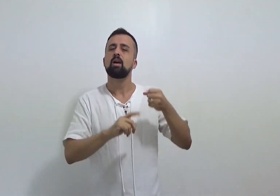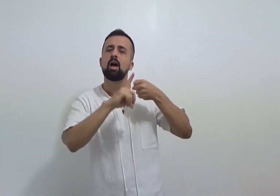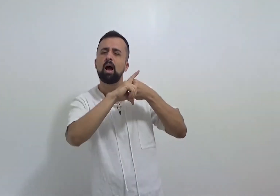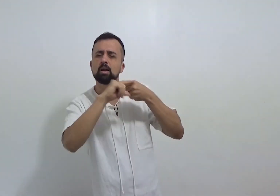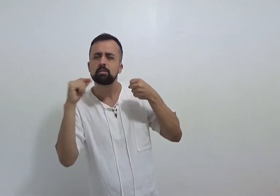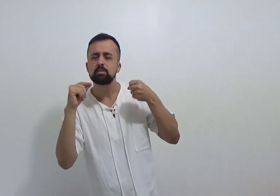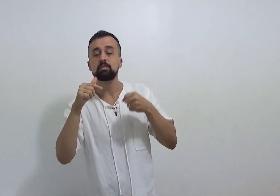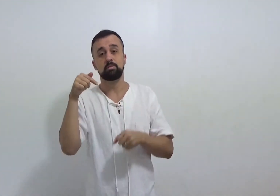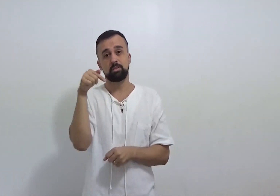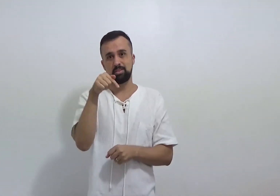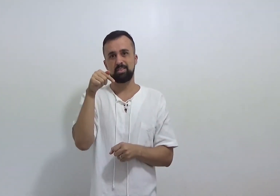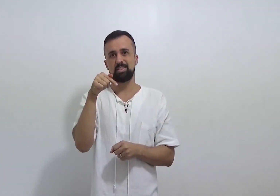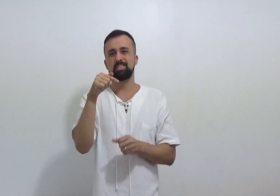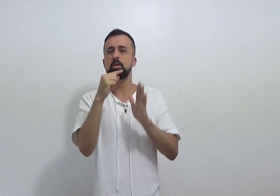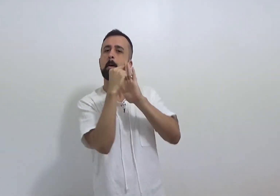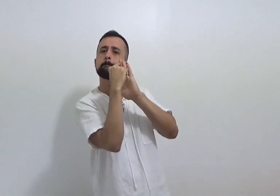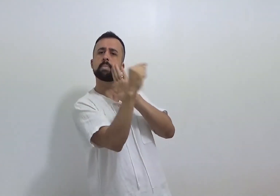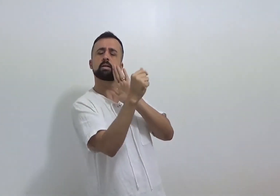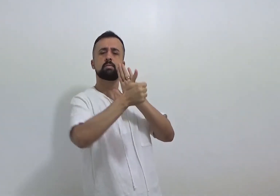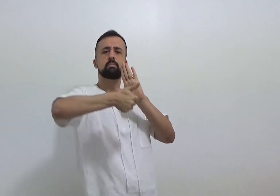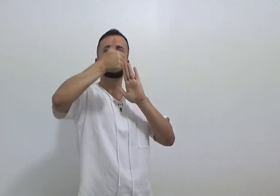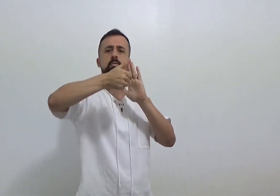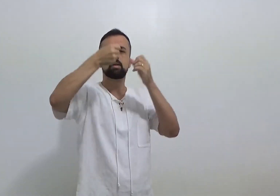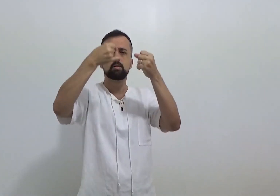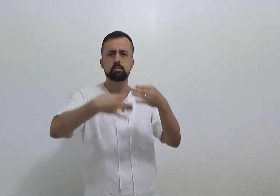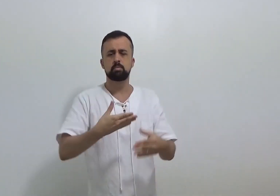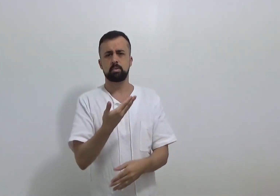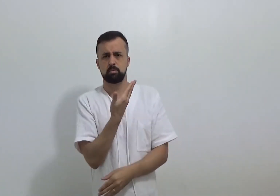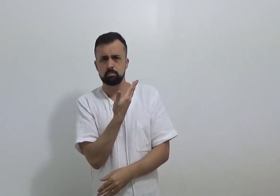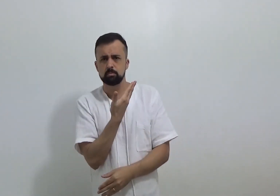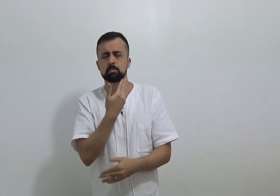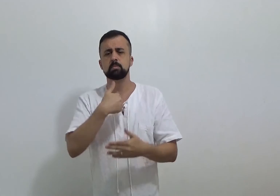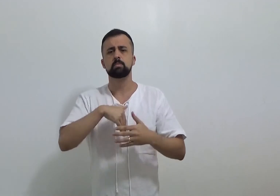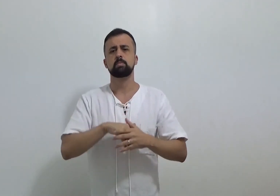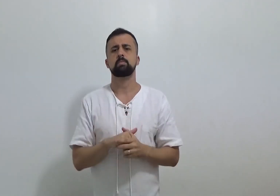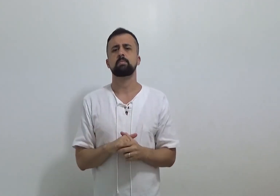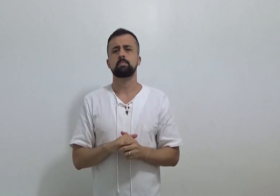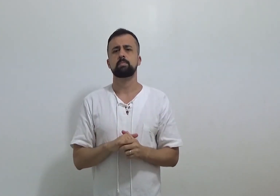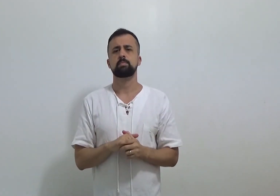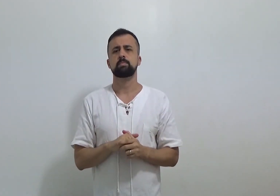Vejam só o que o artigo 7º, parágrafo 1º, explica.